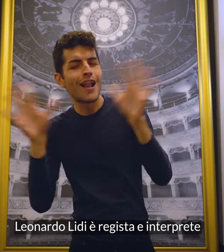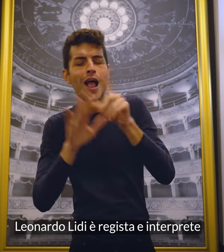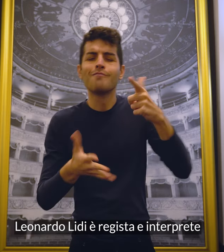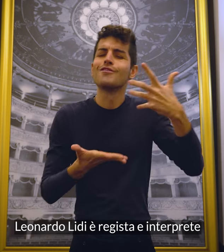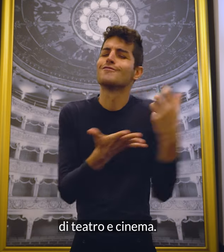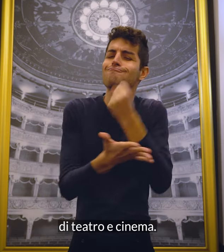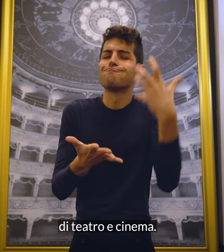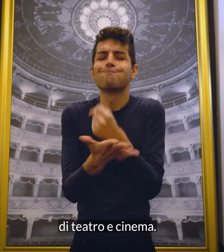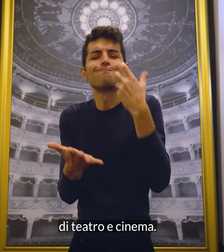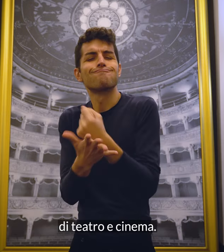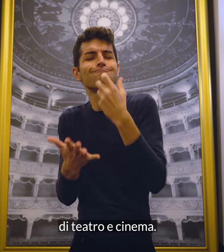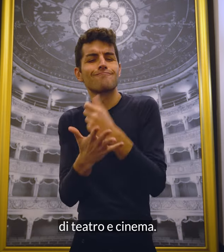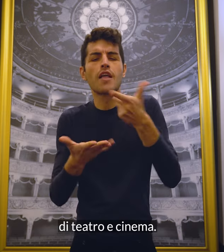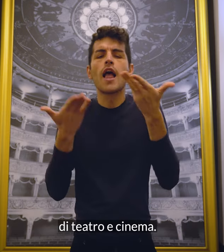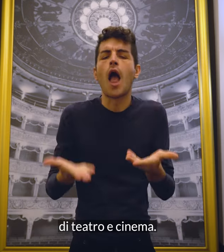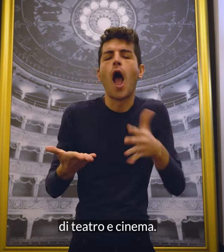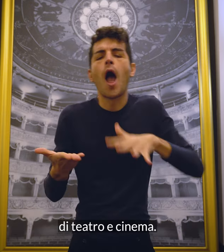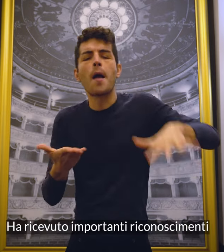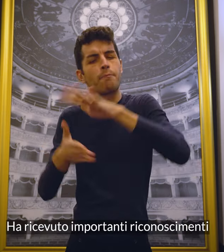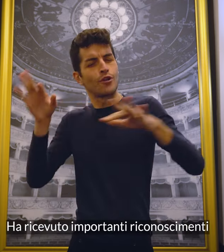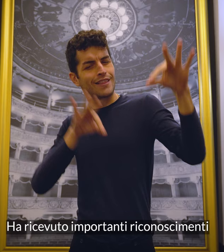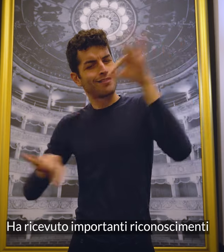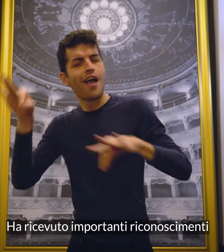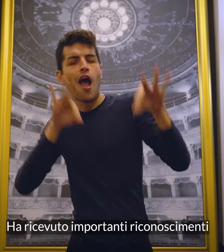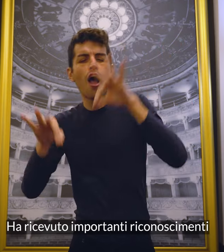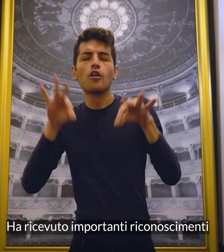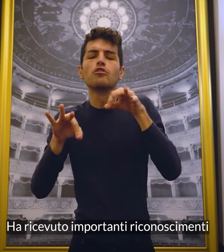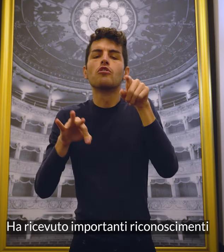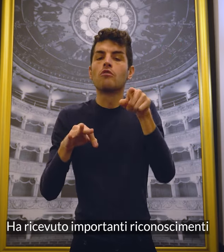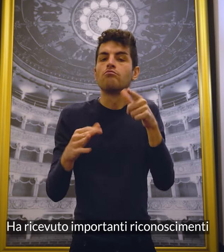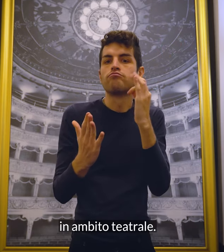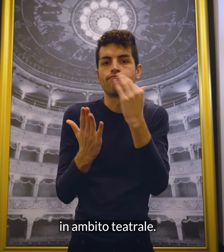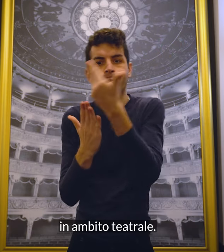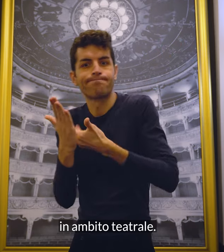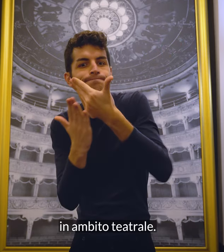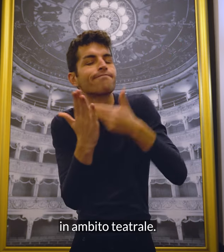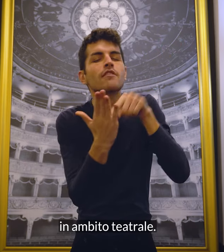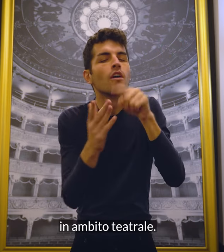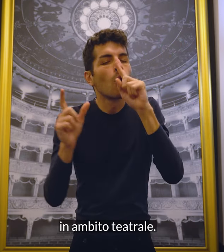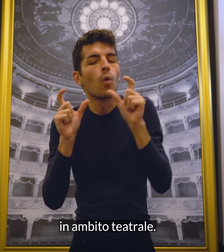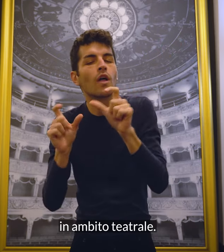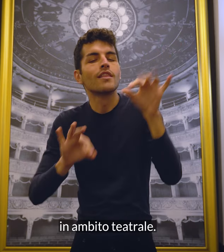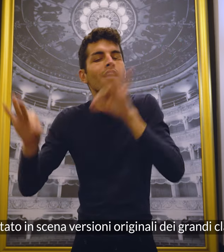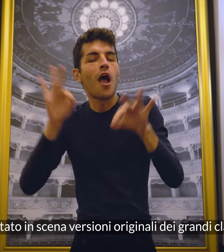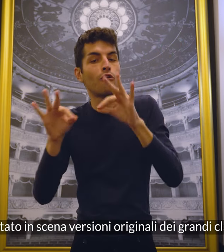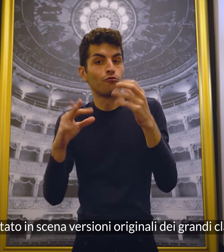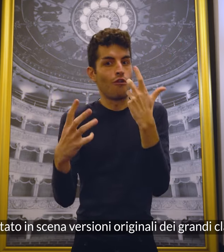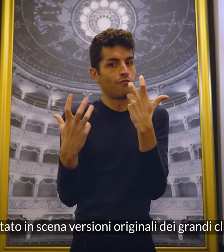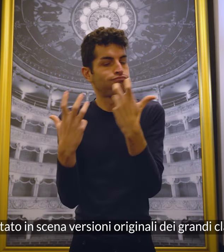interprete di teatro e cinema ha ricevuto importanti riconoscimenti in ambito teatrale ha portato in scena